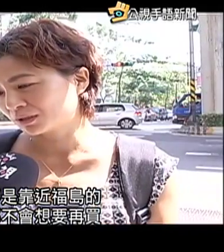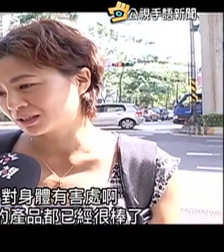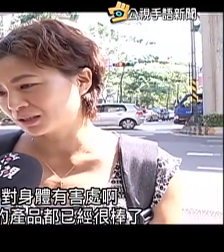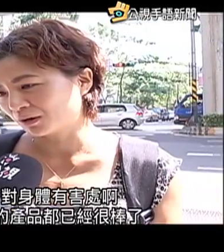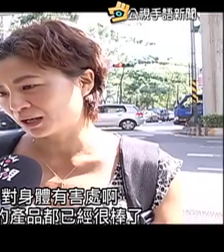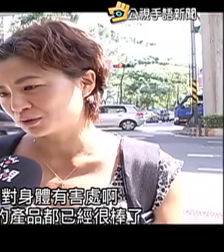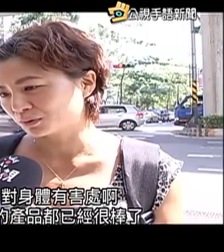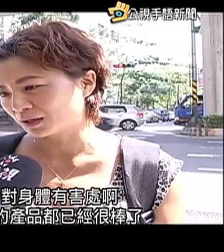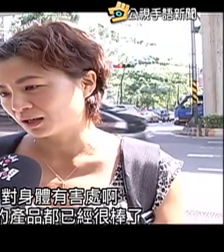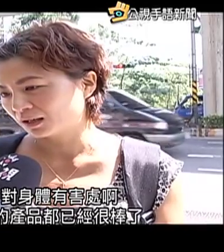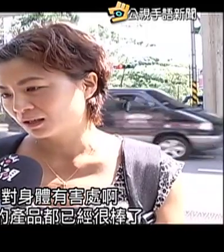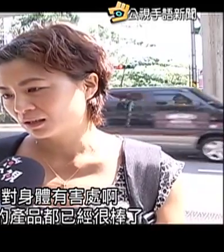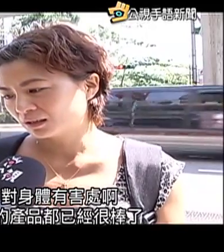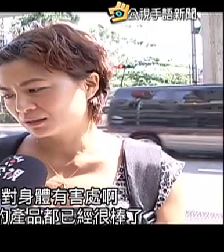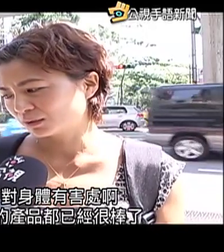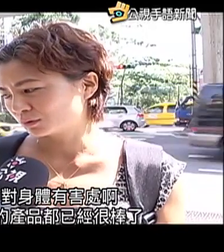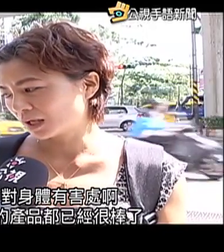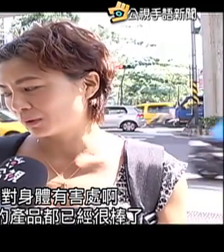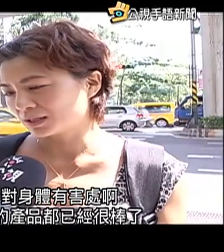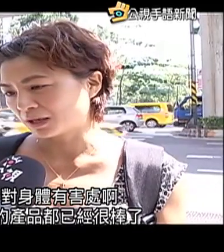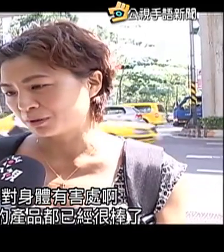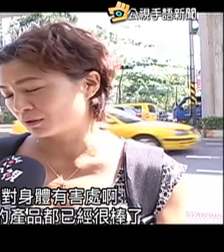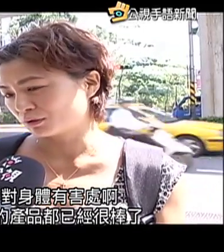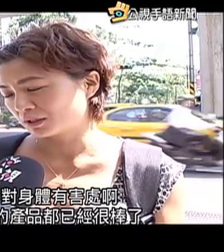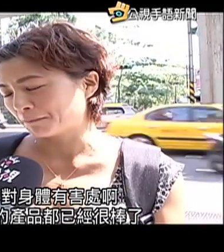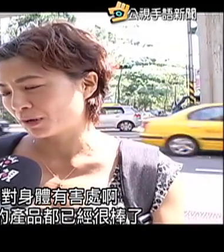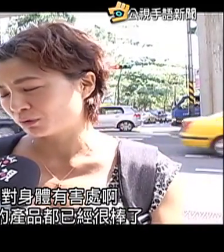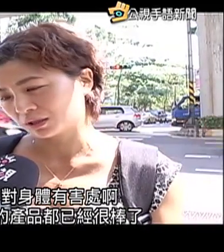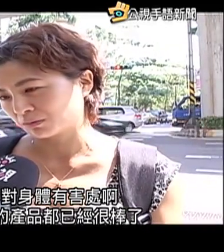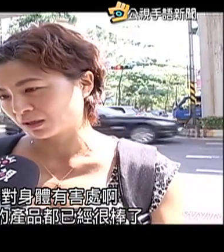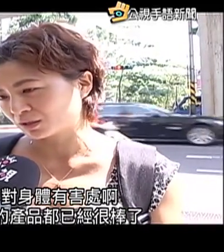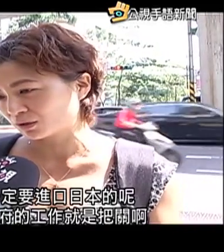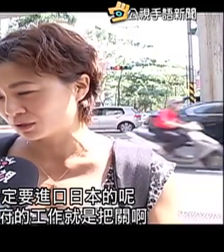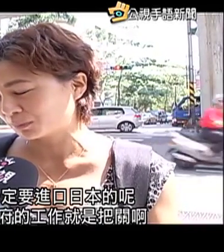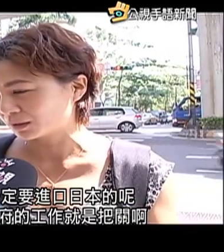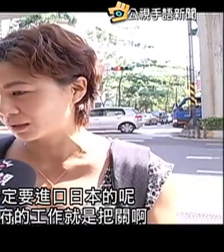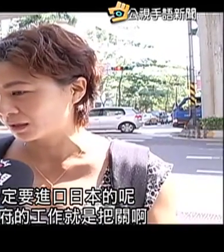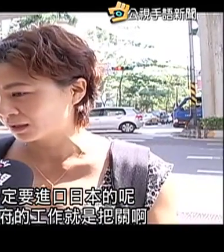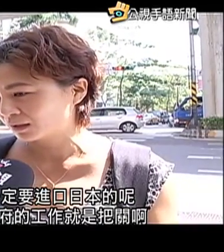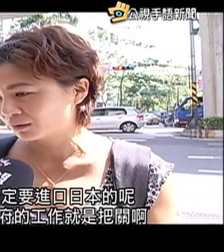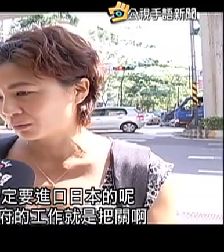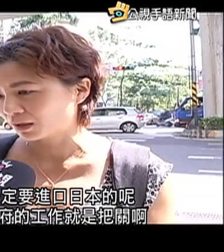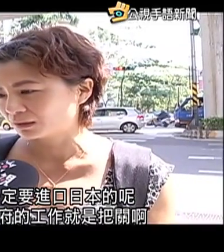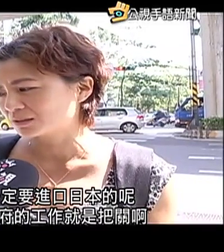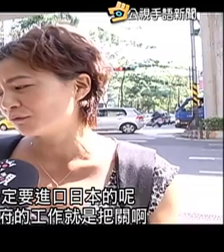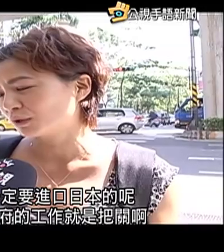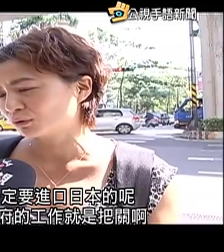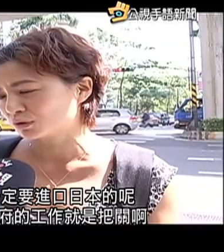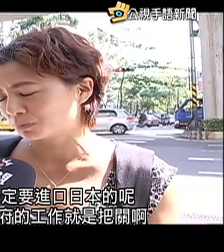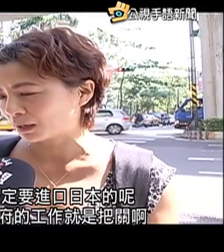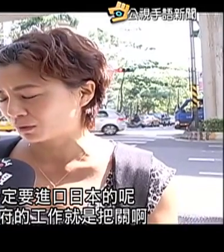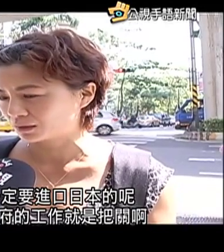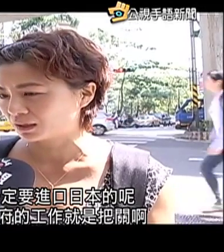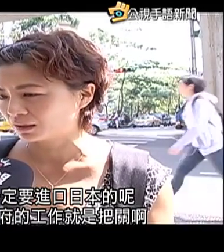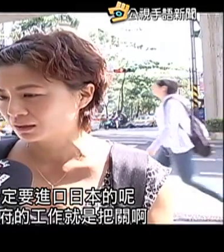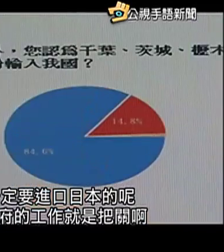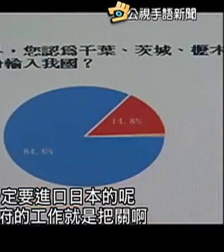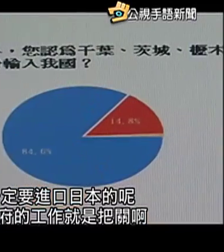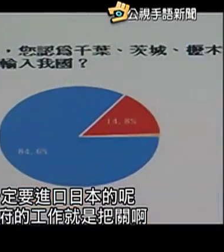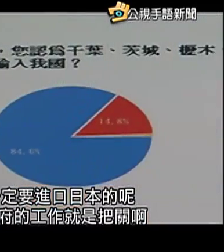身体有害处啊！而且台湾的产品都已经很棒了，为什么一定要进口日本的呢？对不对？那政府的工作是把关啊。 消署强